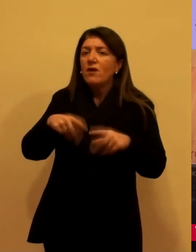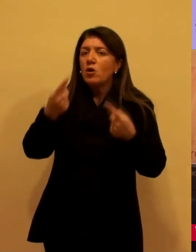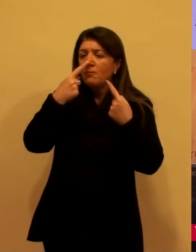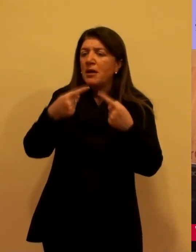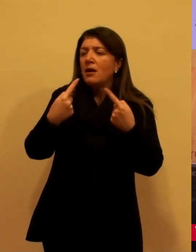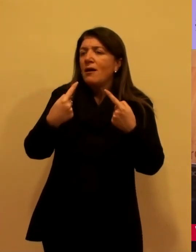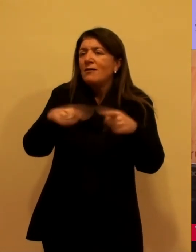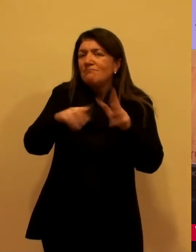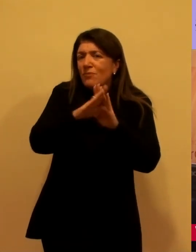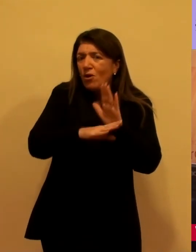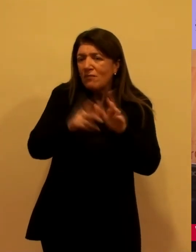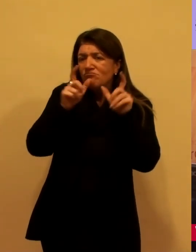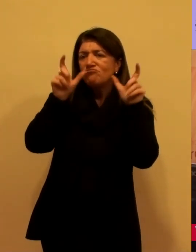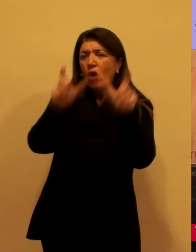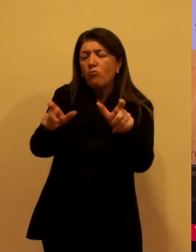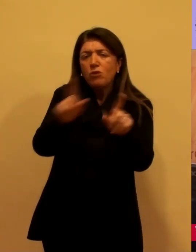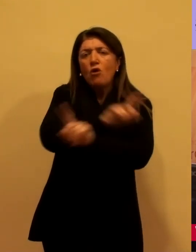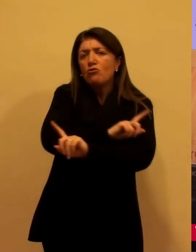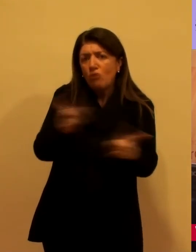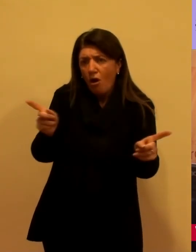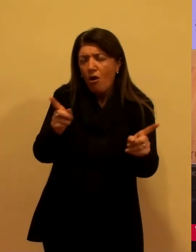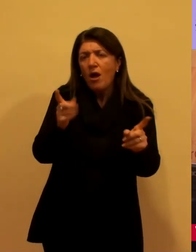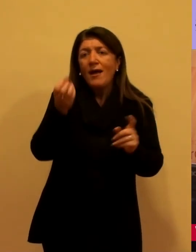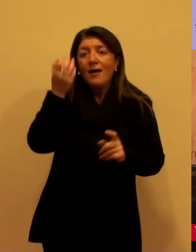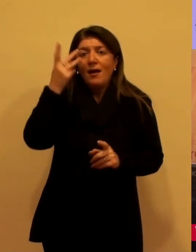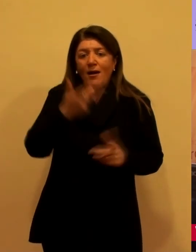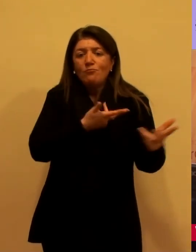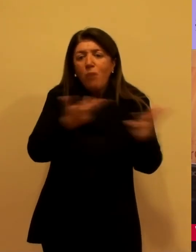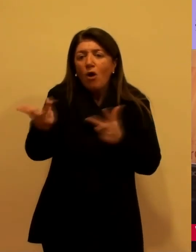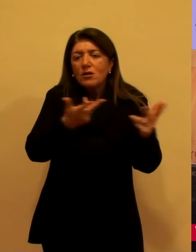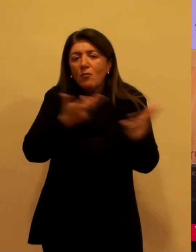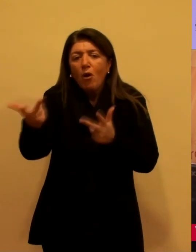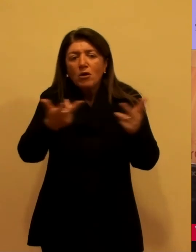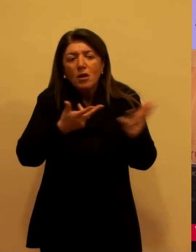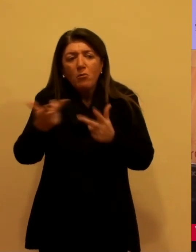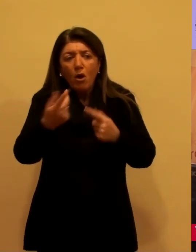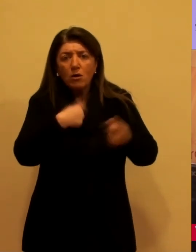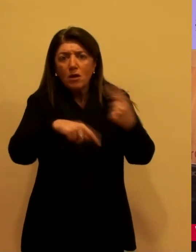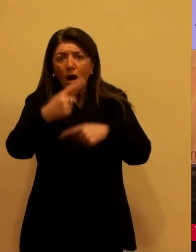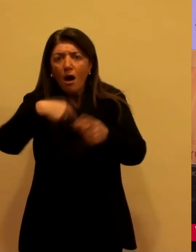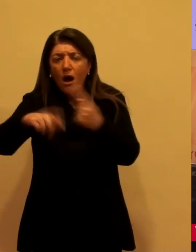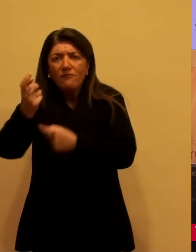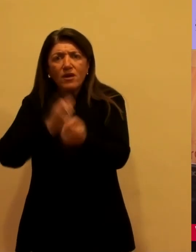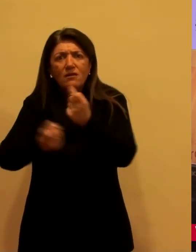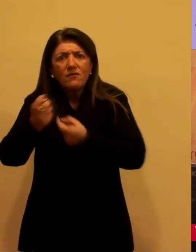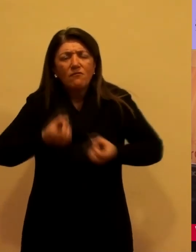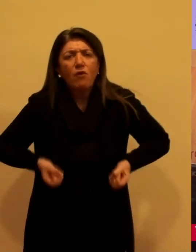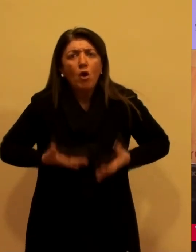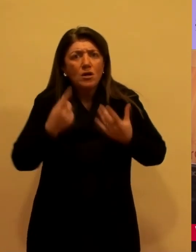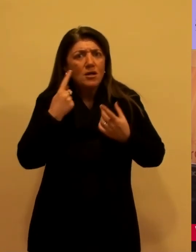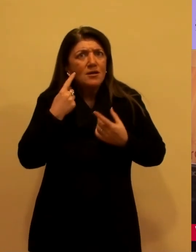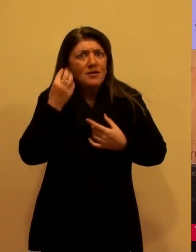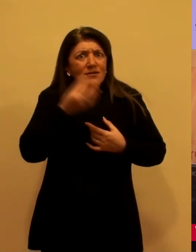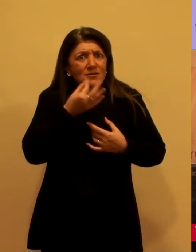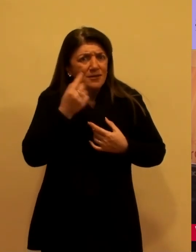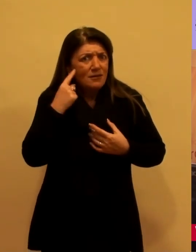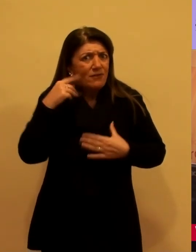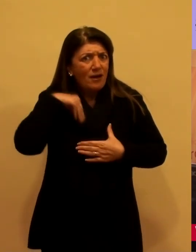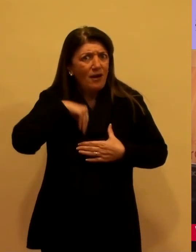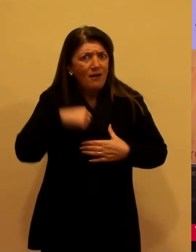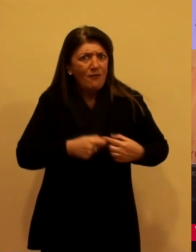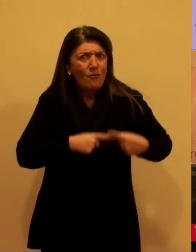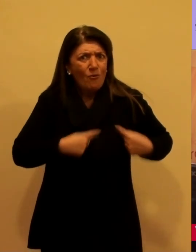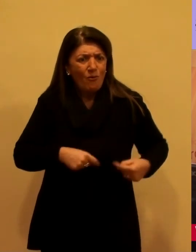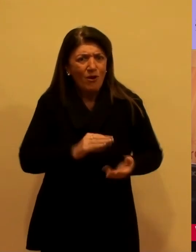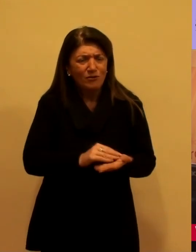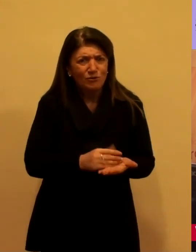comunità, sì. Però l'idea di portare anche qualcun altro, perché è rimasto veramente nel cuore, insomma. Sì, no? Sì, anche perché comunque, appunto, come si diceva,